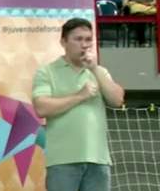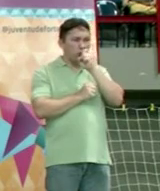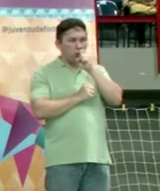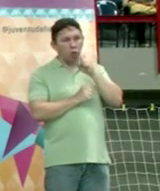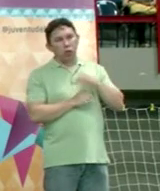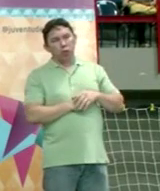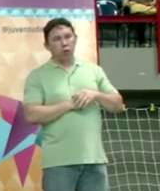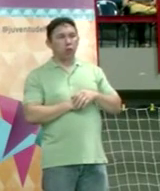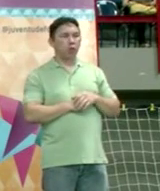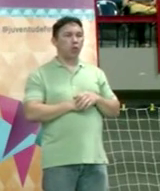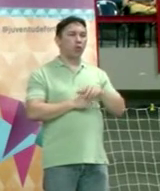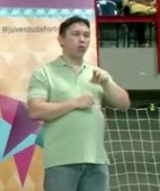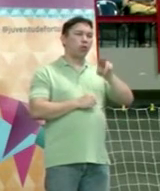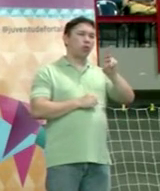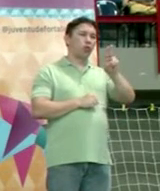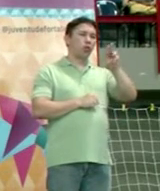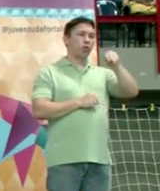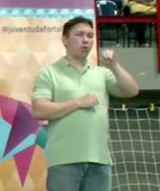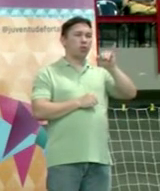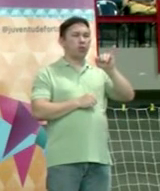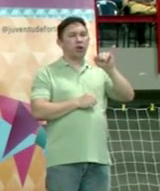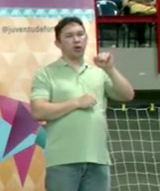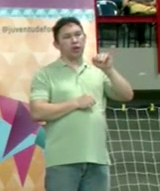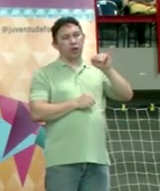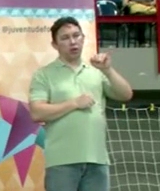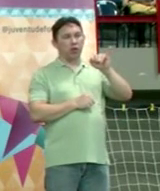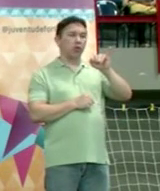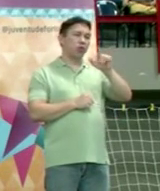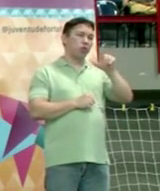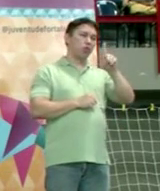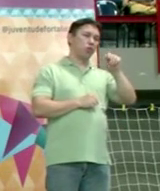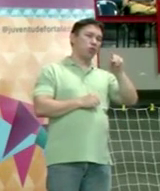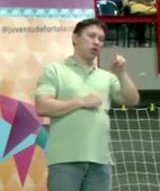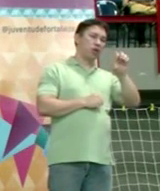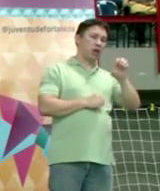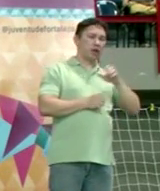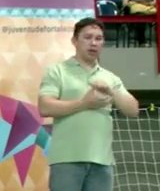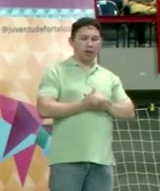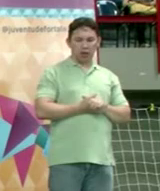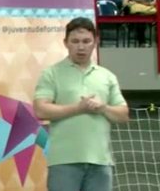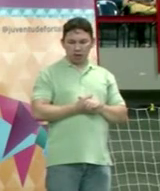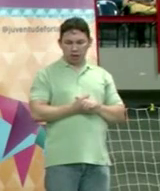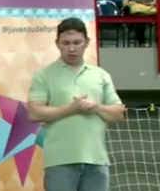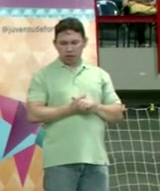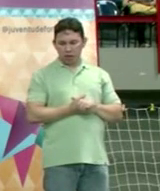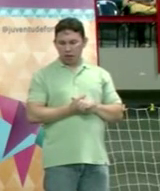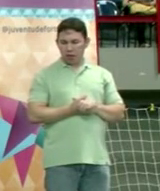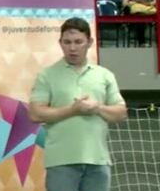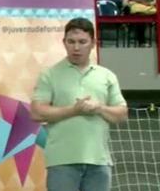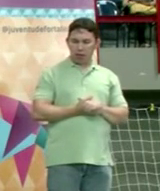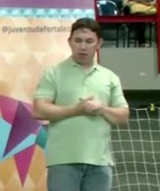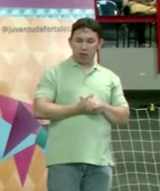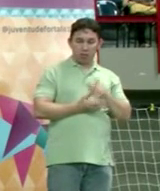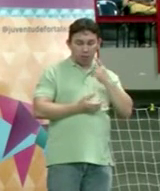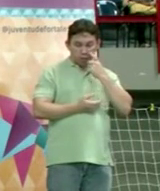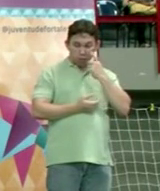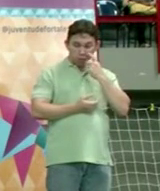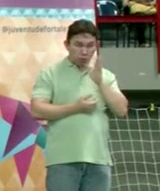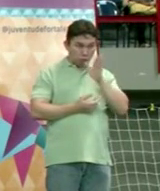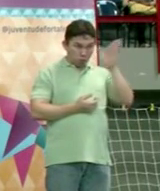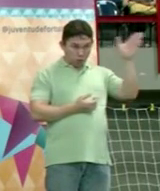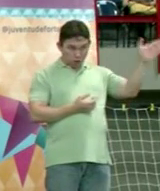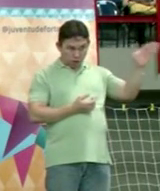Higroscopia é a capacidade em reter umidade. Aí vem comigo, ó. Titi, quando eu